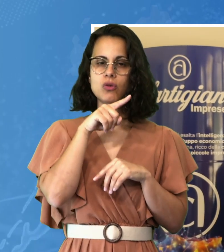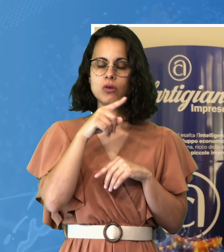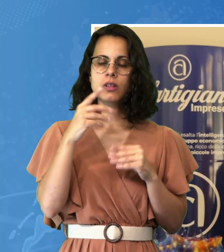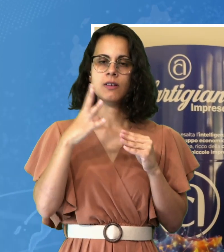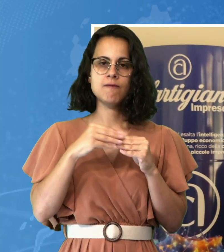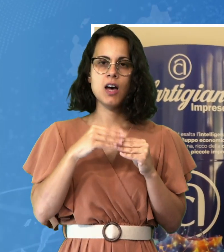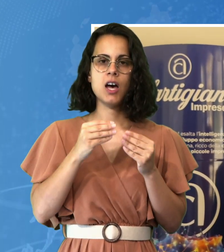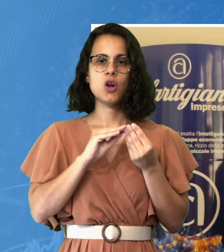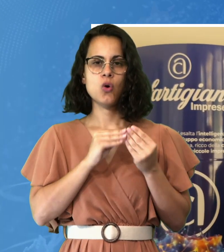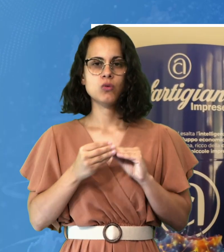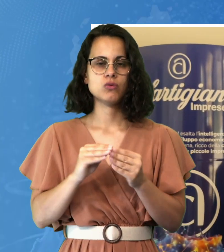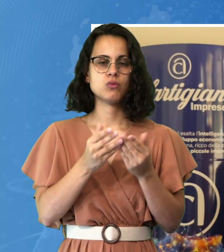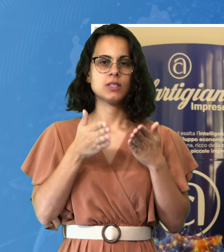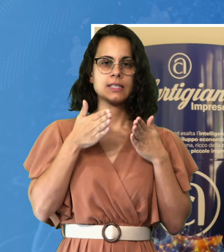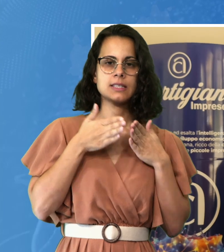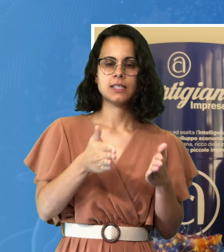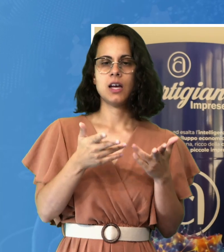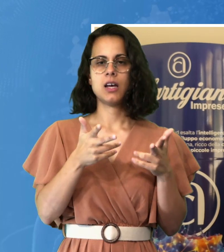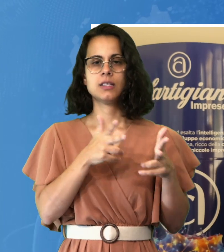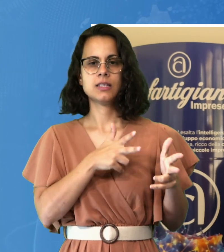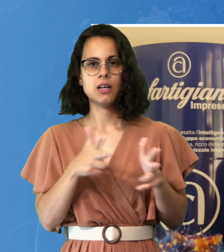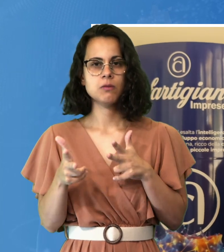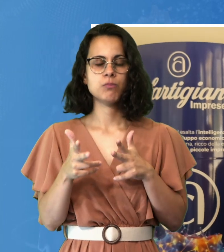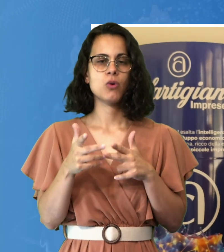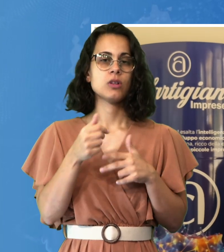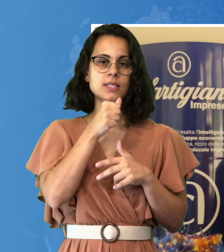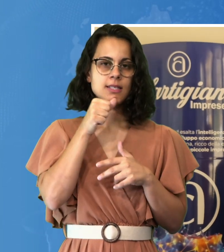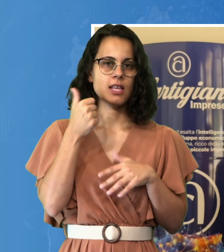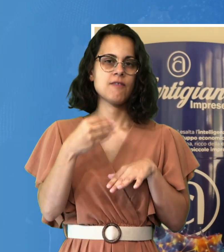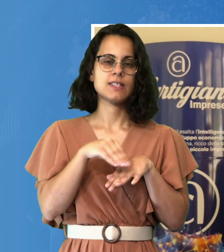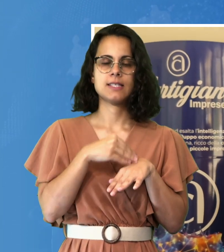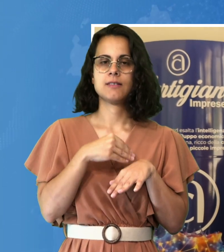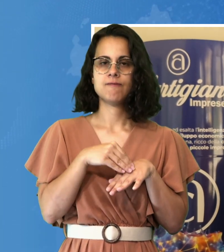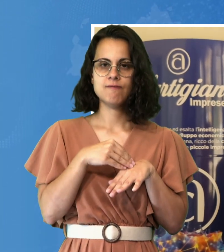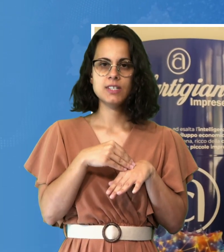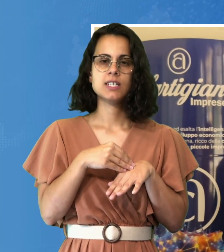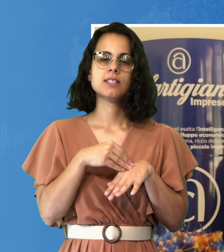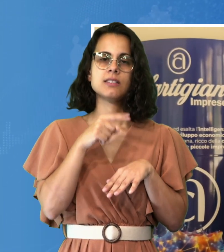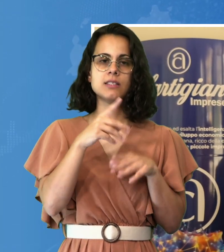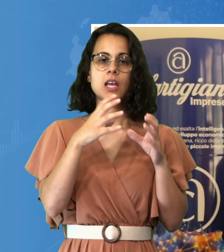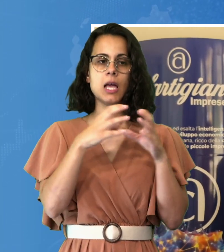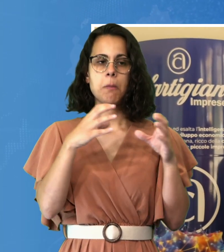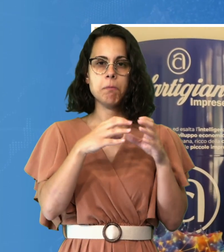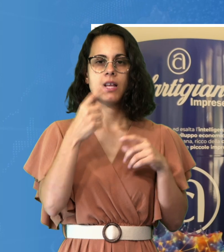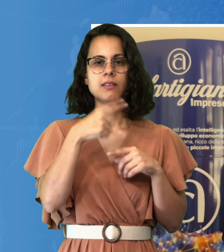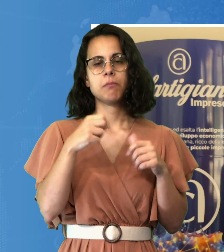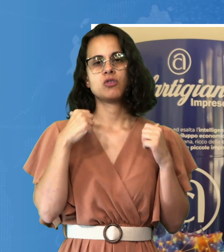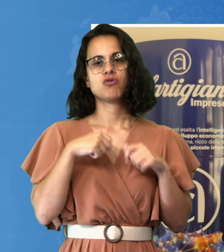tutte quelle infrastrutture che servono e servizi alle imprese e ai cittadini.